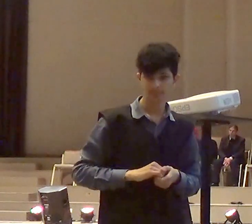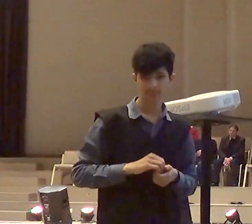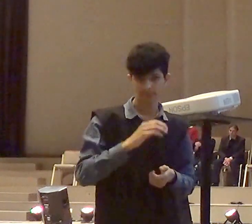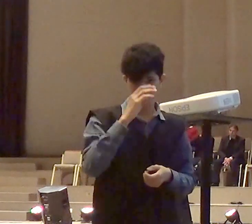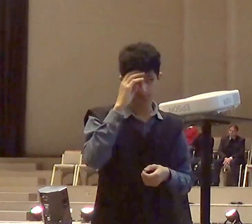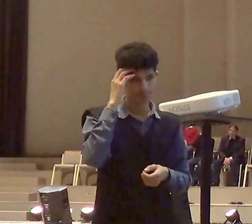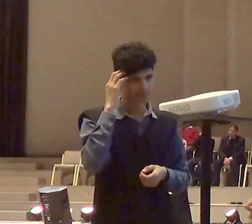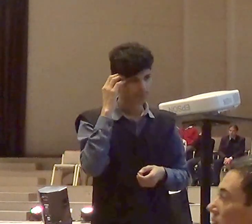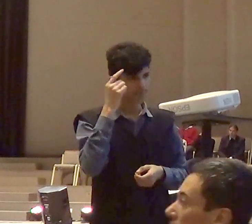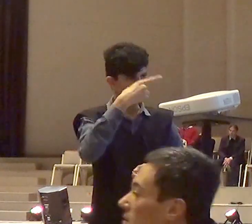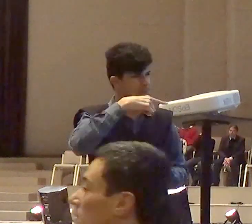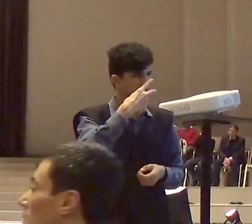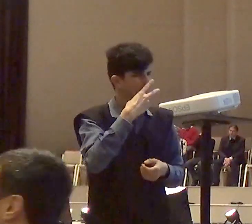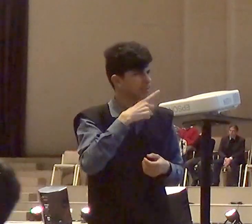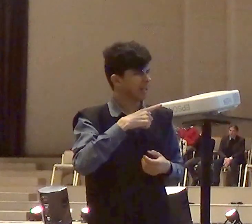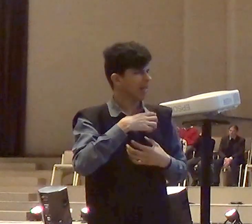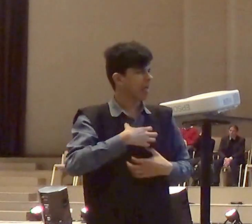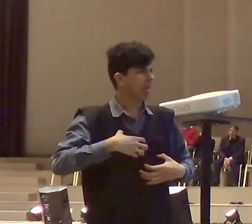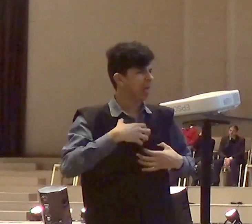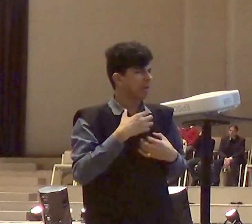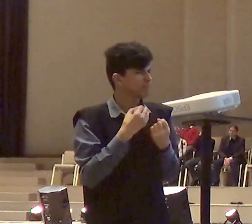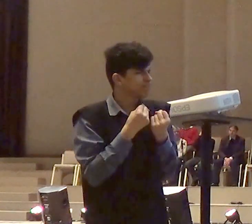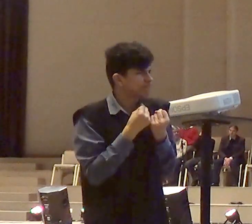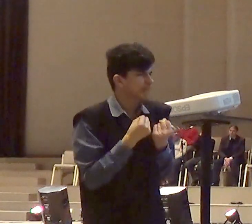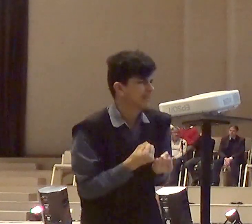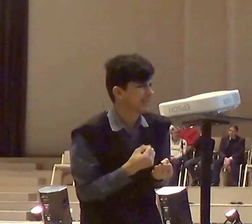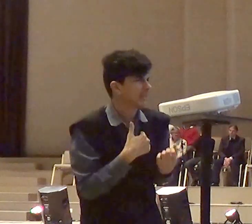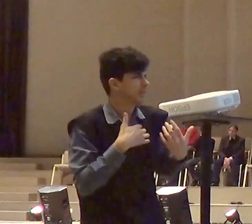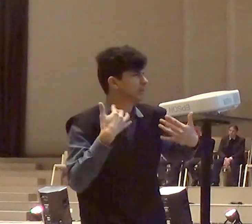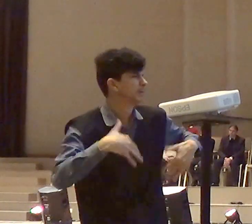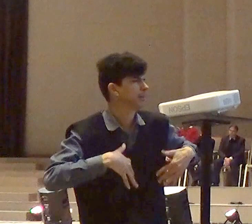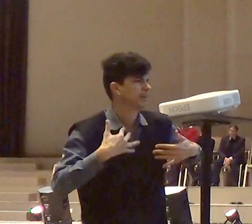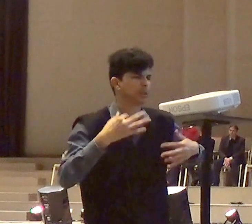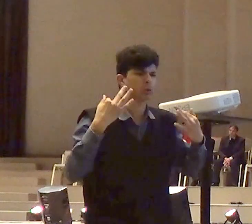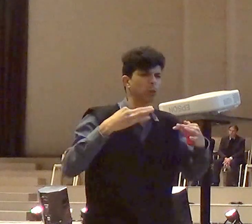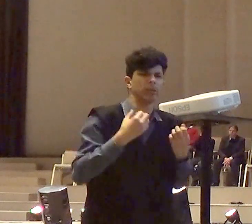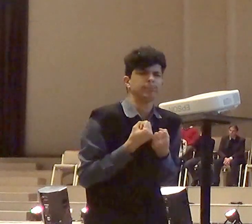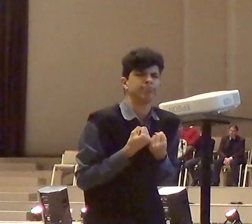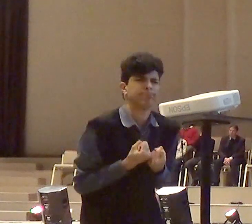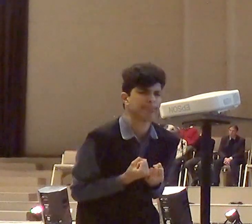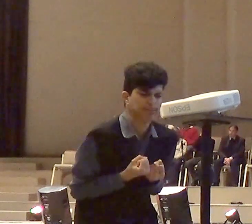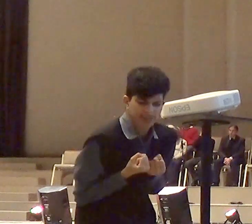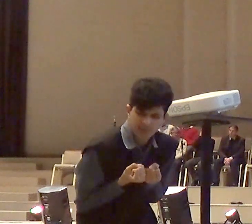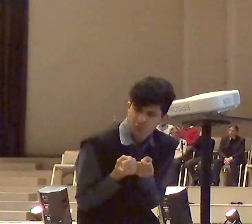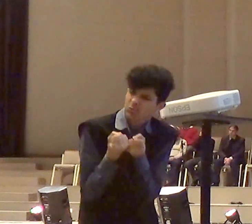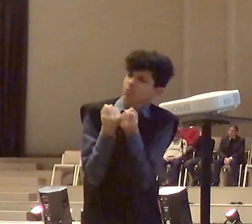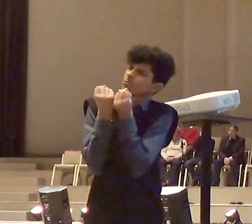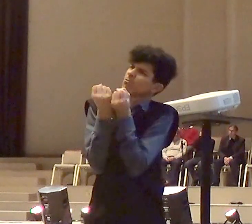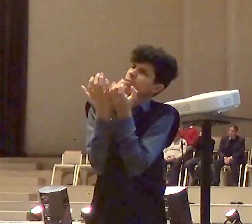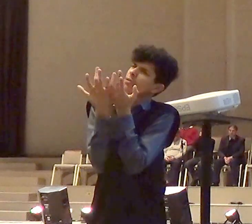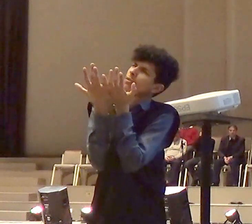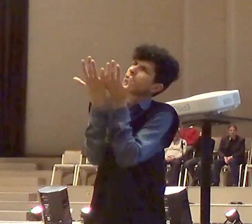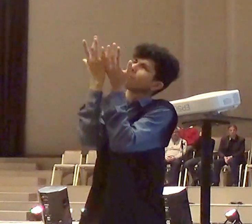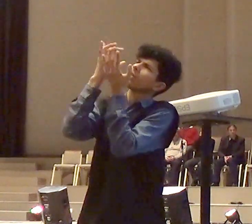essa coisa Pesada da Alma tem que ser colocado aos pés dele